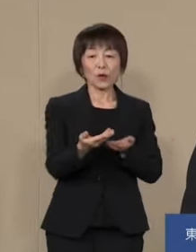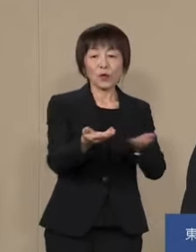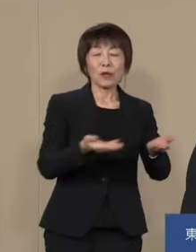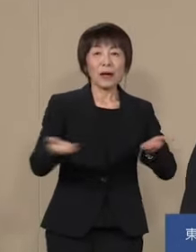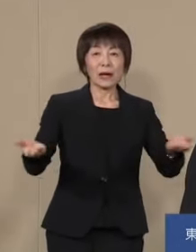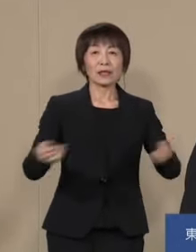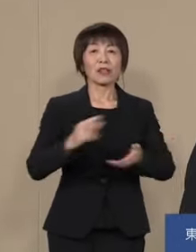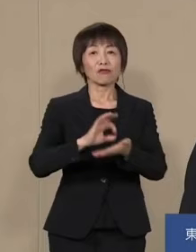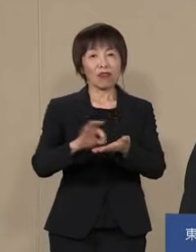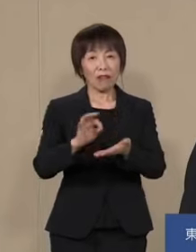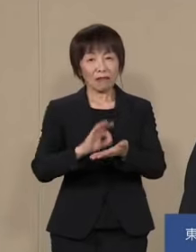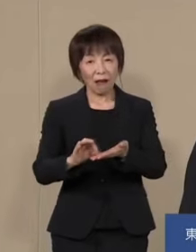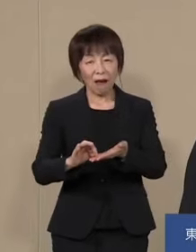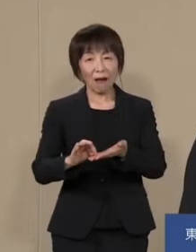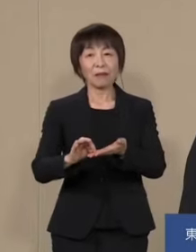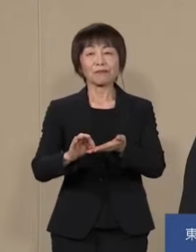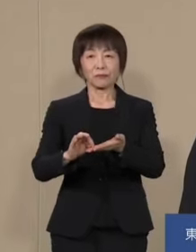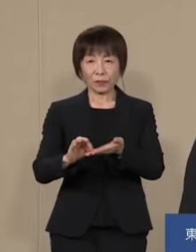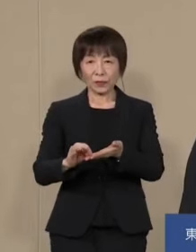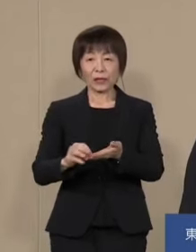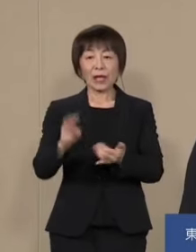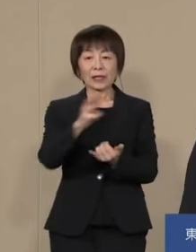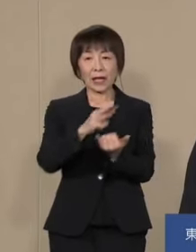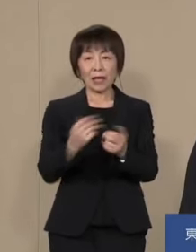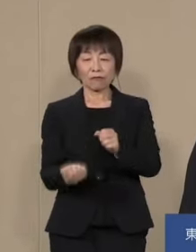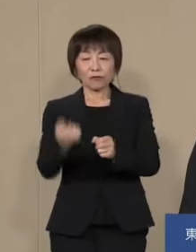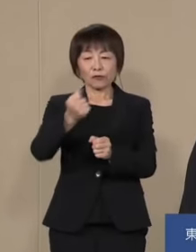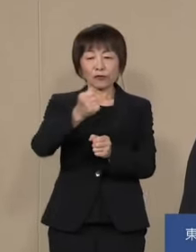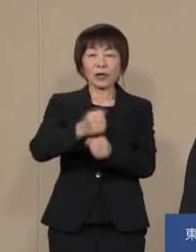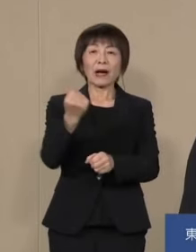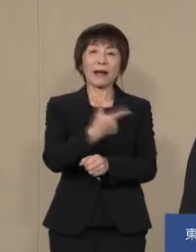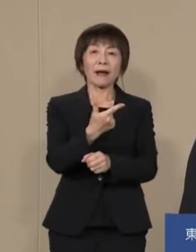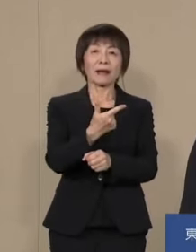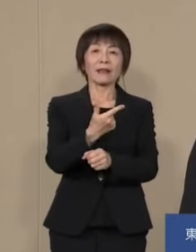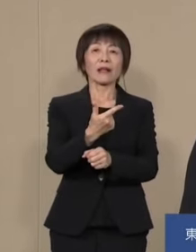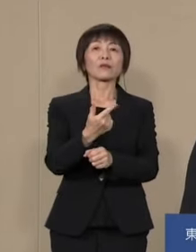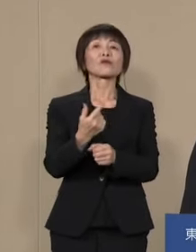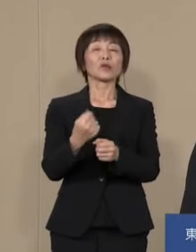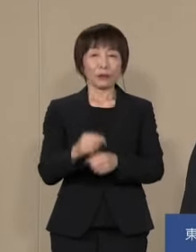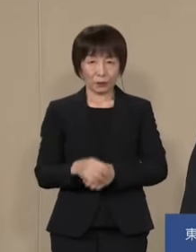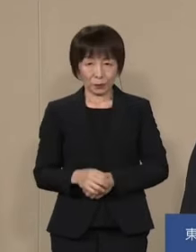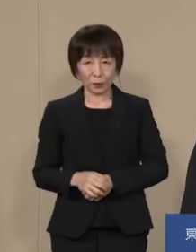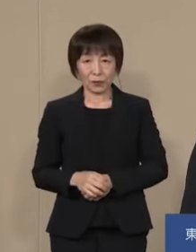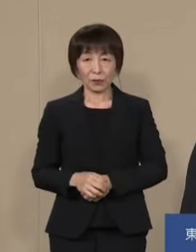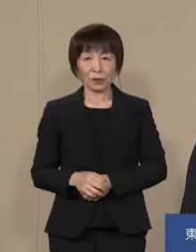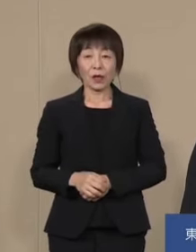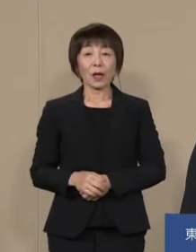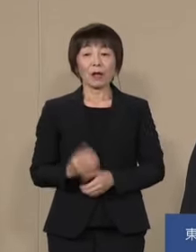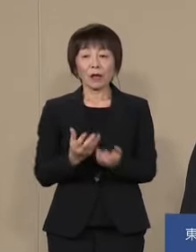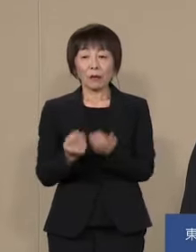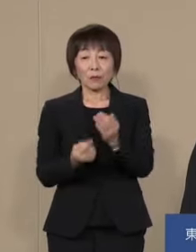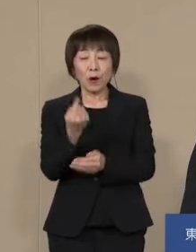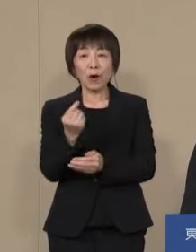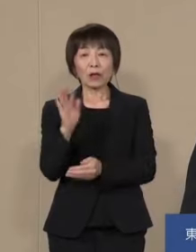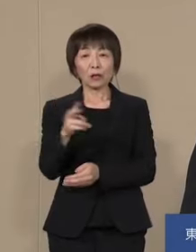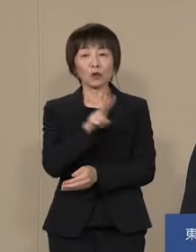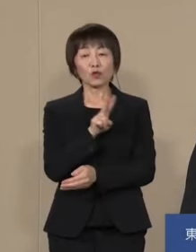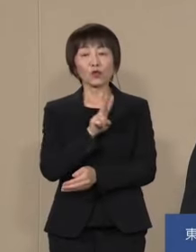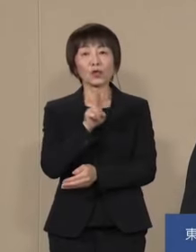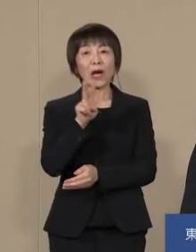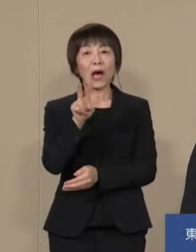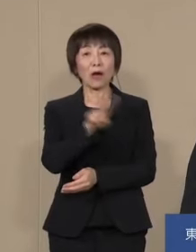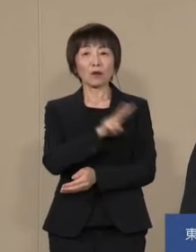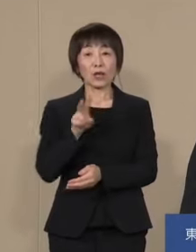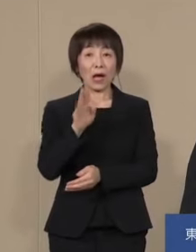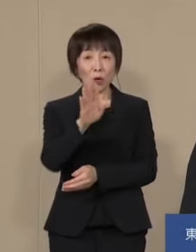状況になっているのでま非常に災害普及が早いと災害2日後にはもうテトが並んでるという状況